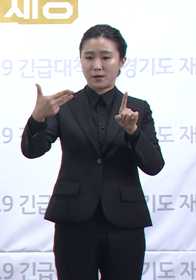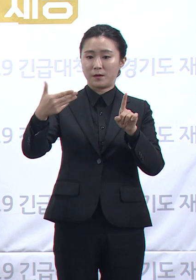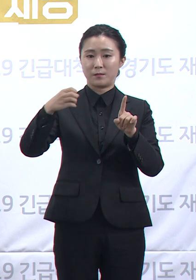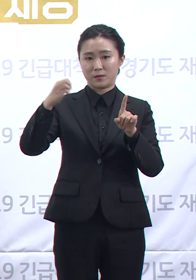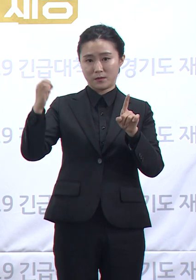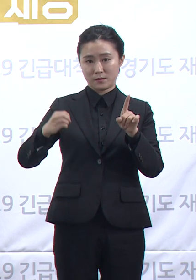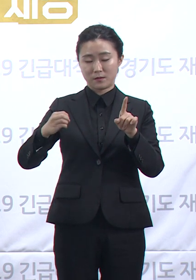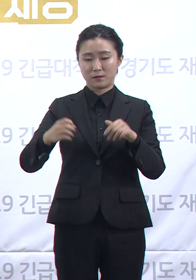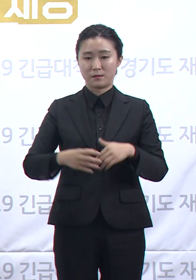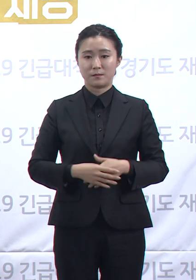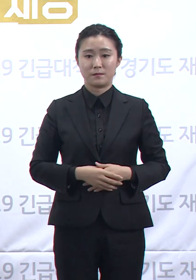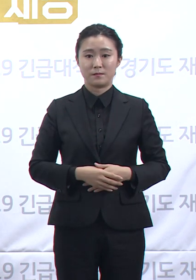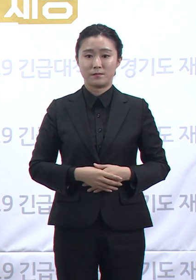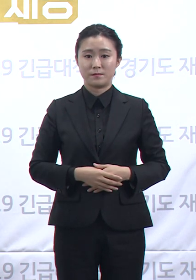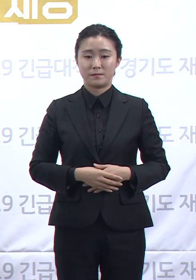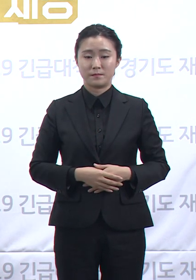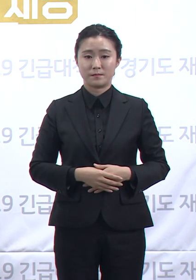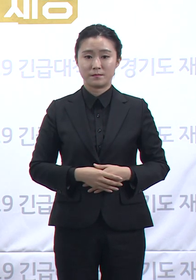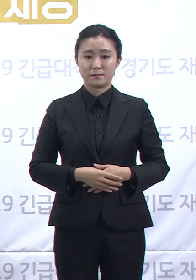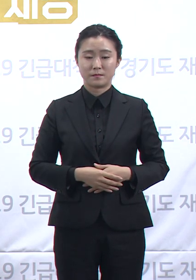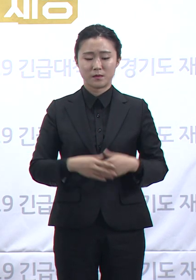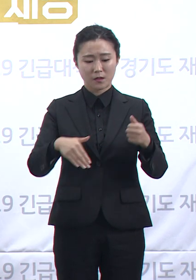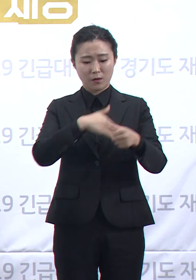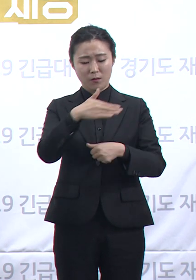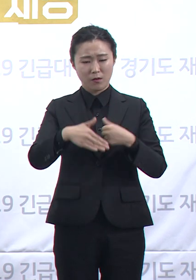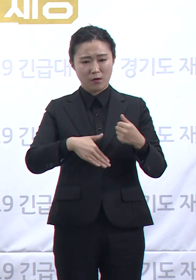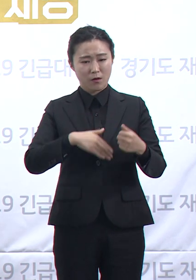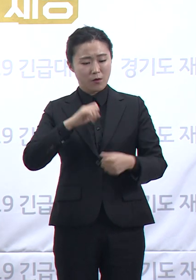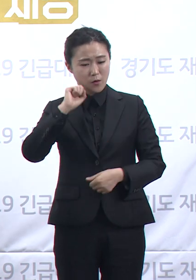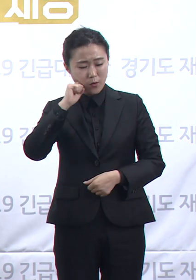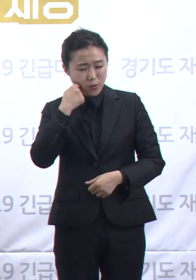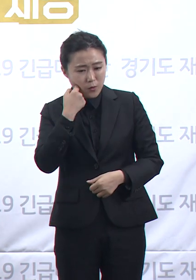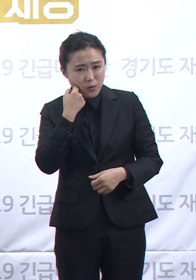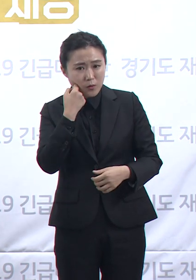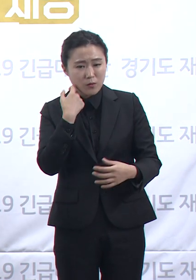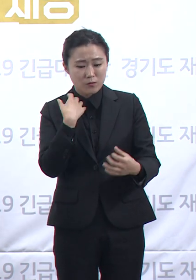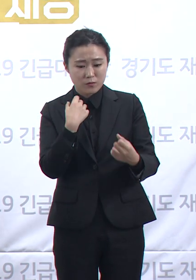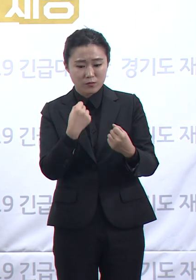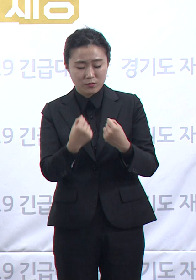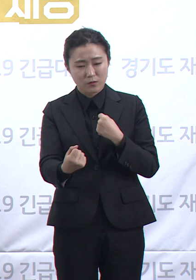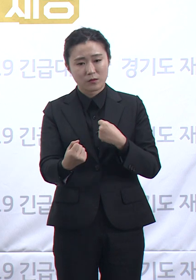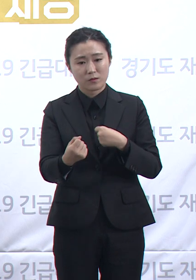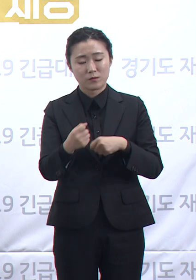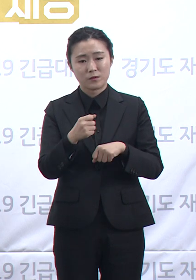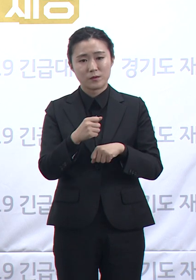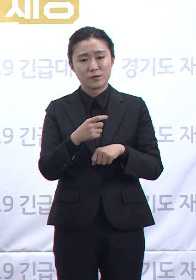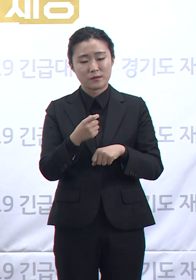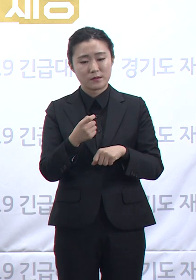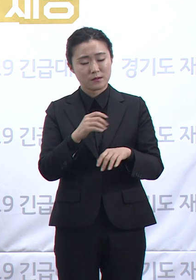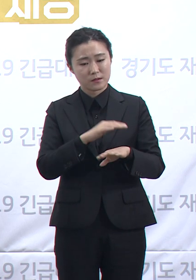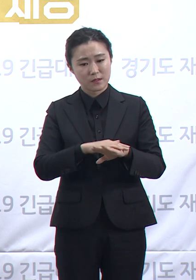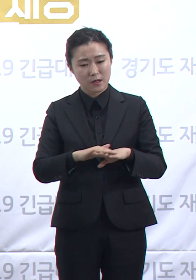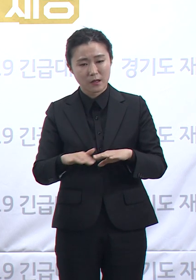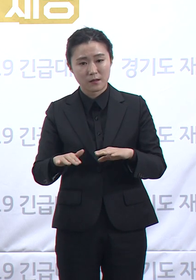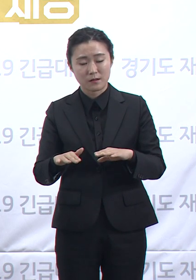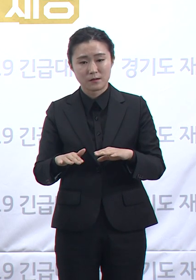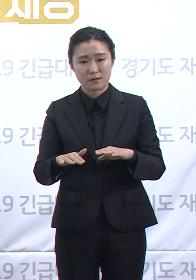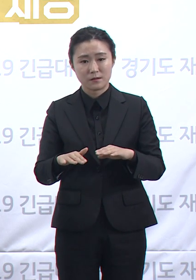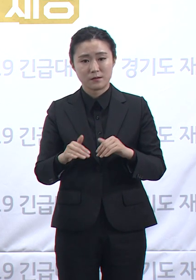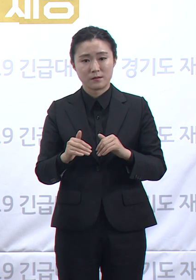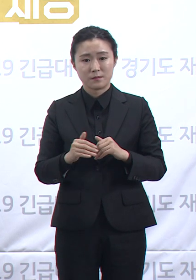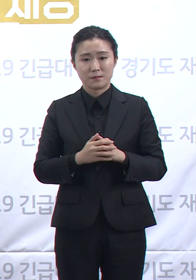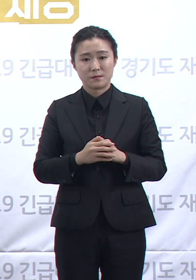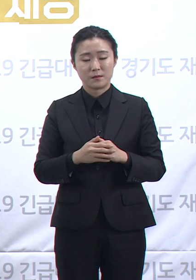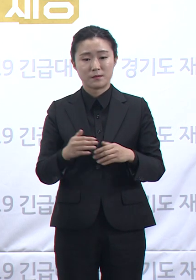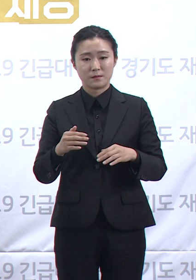기간과 비슷합니다. 어려운 여건을 잘 견뎌낸 다행스런 결과 수치입니다. 1월에서 7월까지